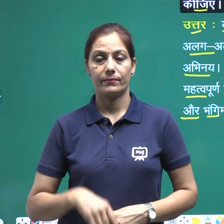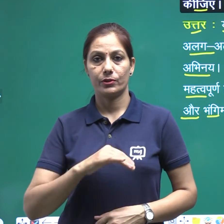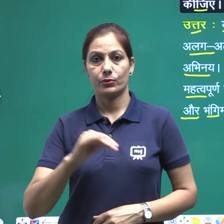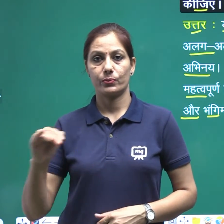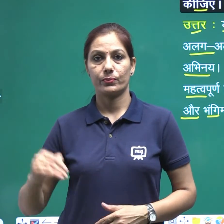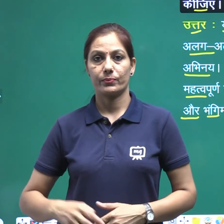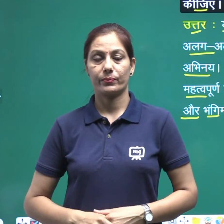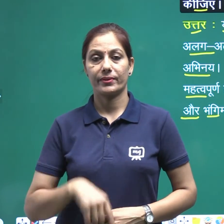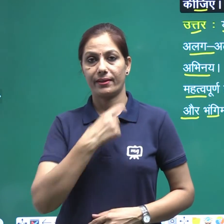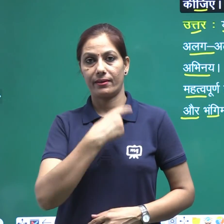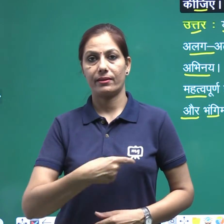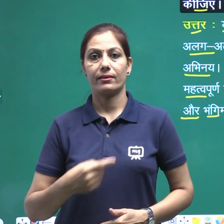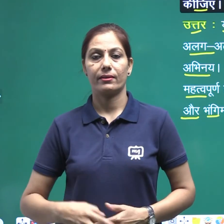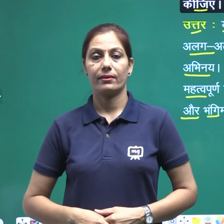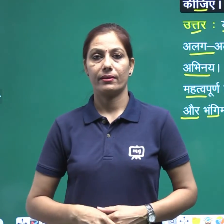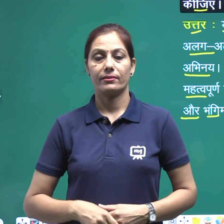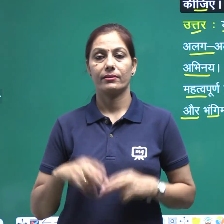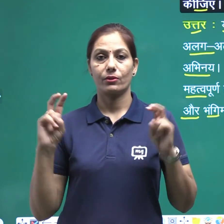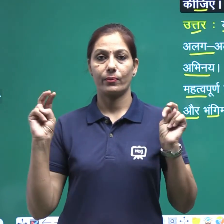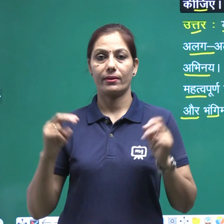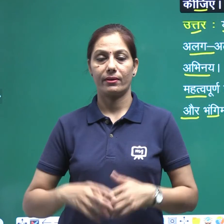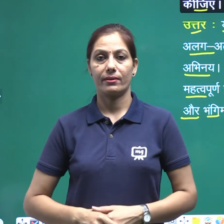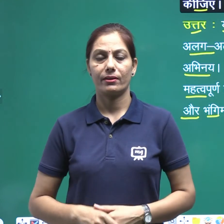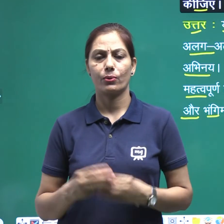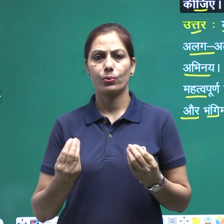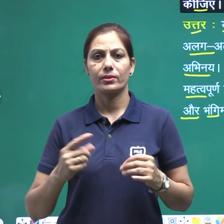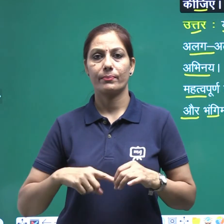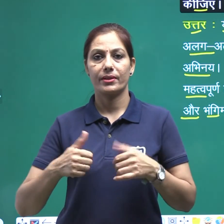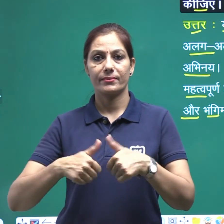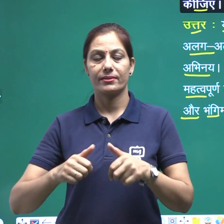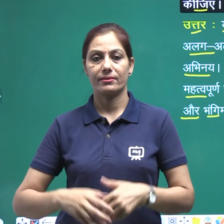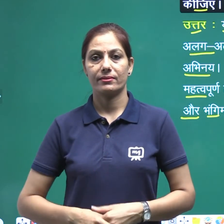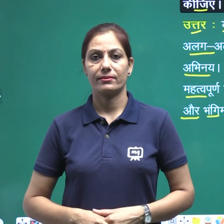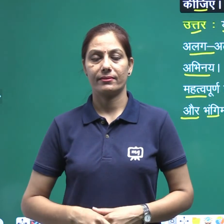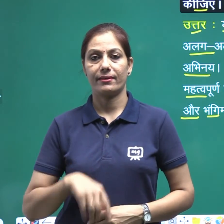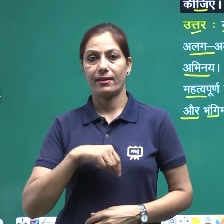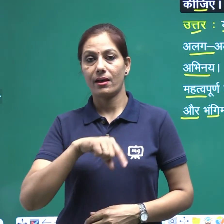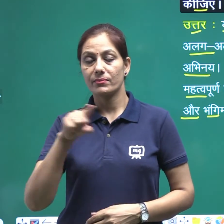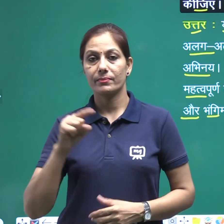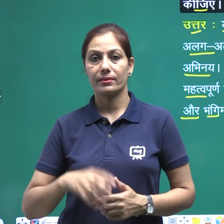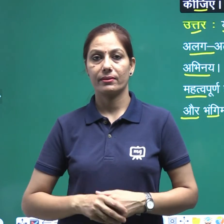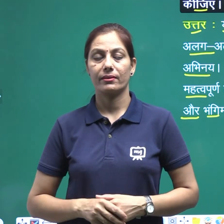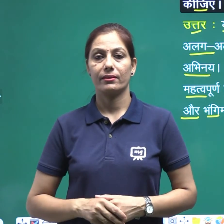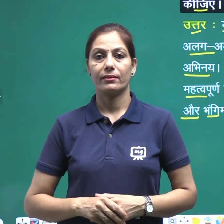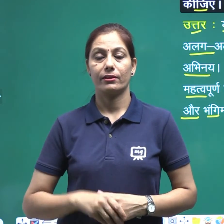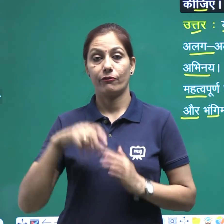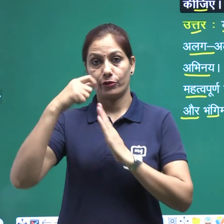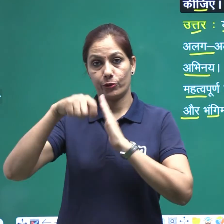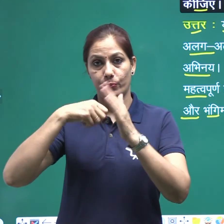बच्चों, ये थे इस अध्याय के कुछ अभ्यास प्रश्न। इन्हें आप वीडियो